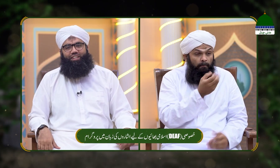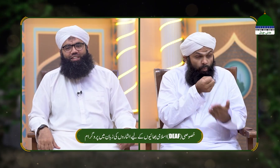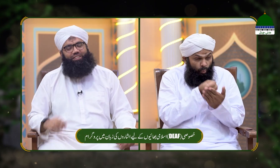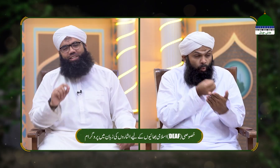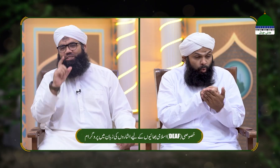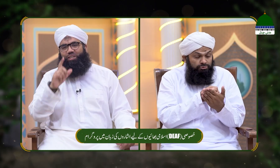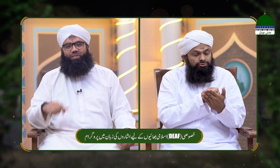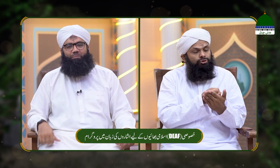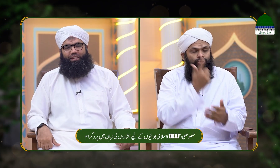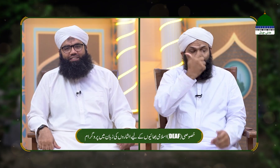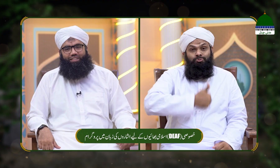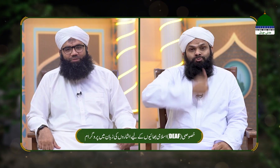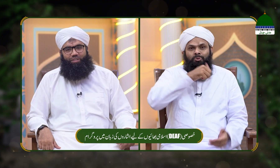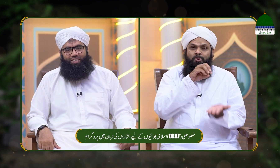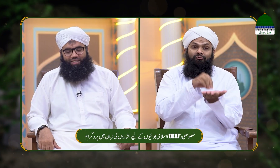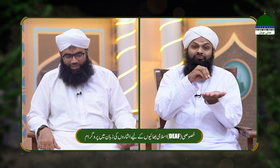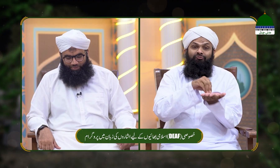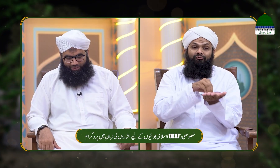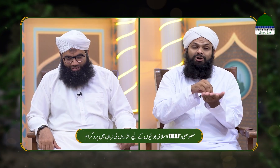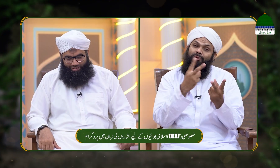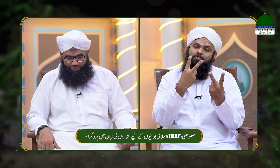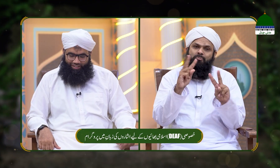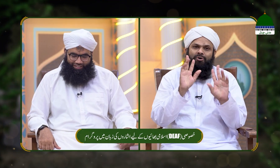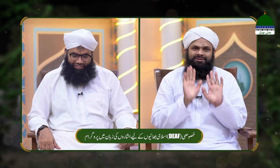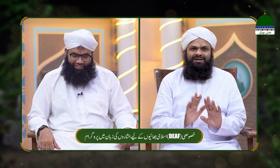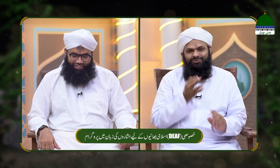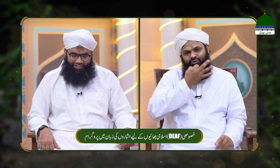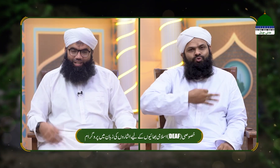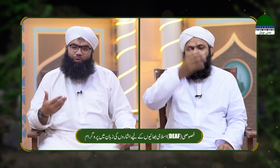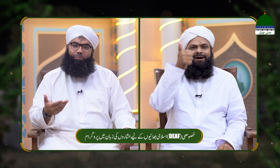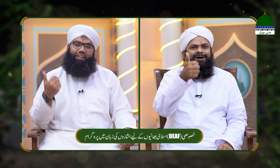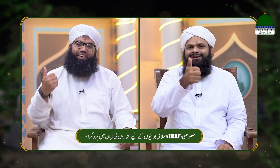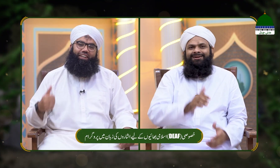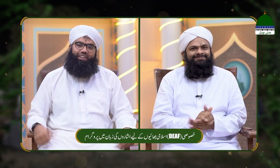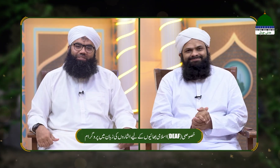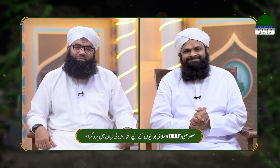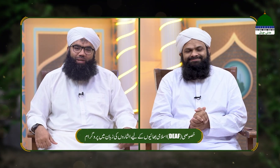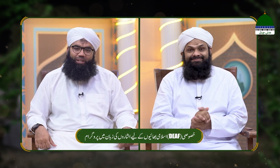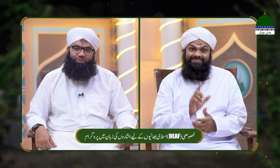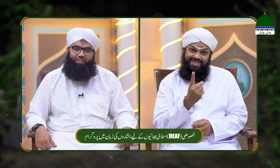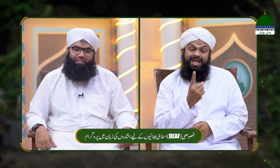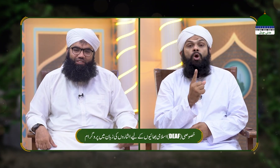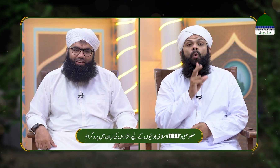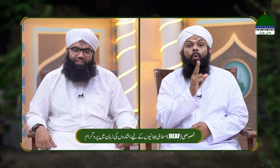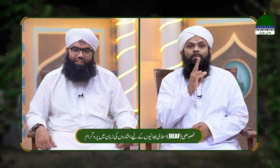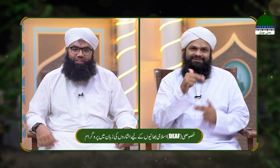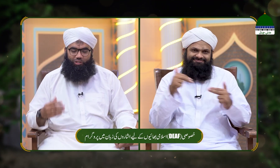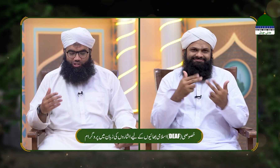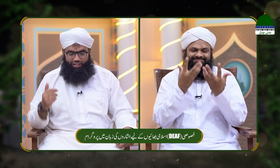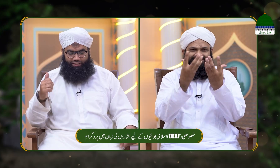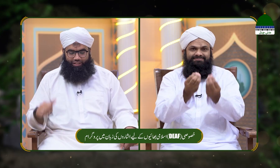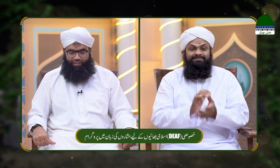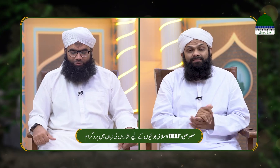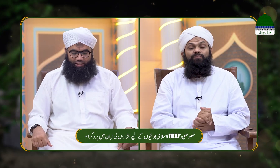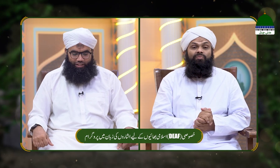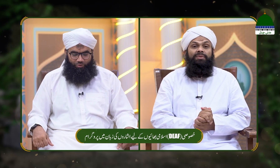انشاءاللہ، دیکھیے اس کی کیسی برکتیں جو وہ نصیب ہوتی ہیں۔ سبحان اللہ۔ ایک اور پیاری ادا کا بیان سنتے ہیں انشاءاللہ۔ حضرت